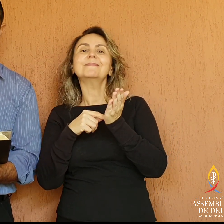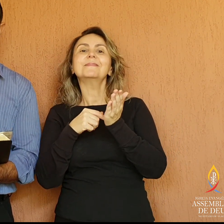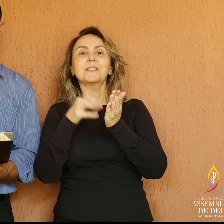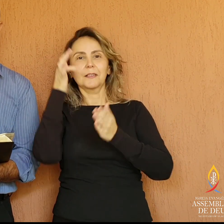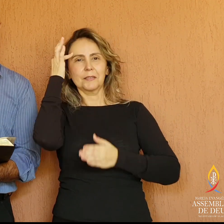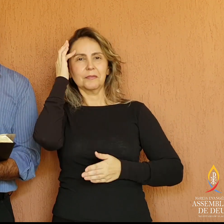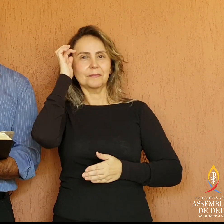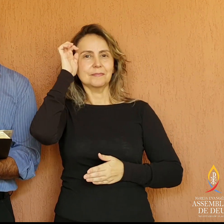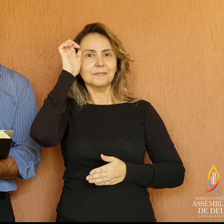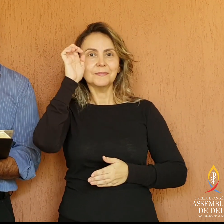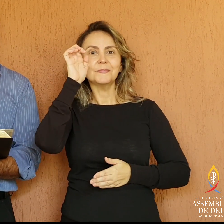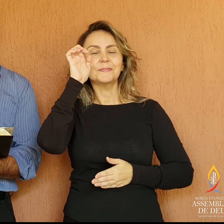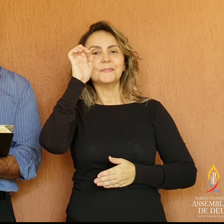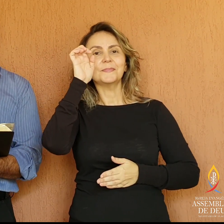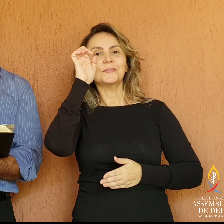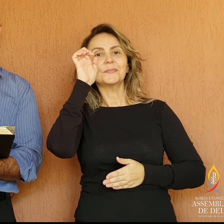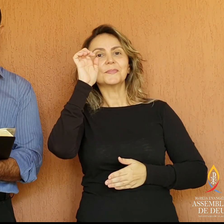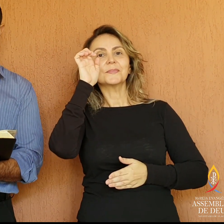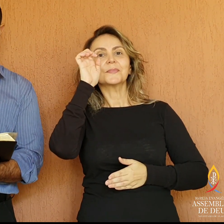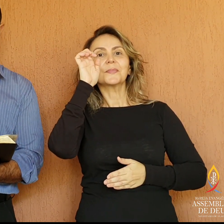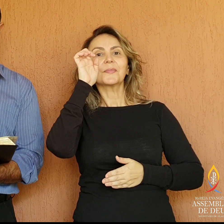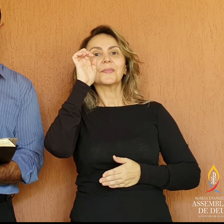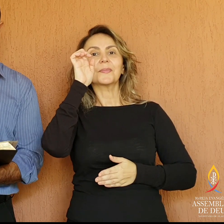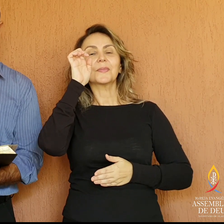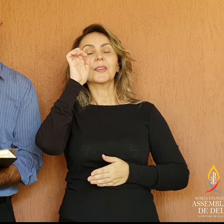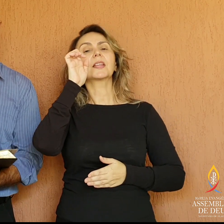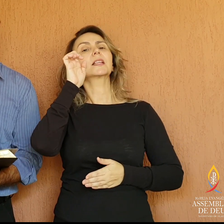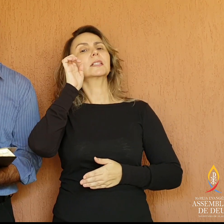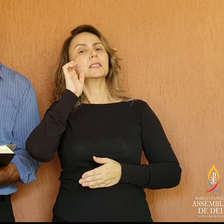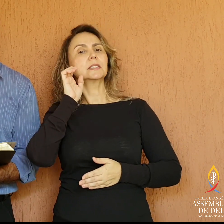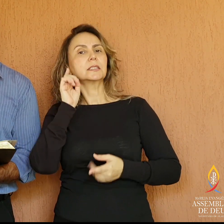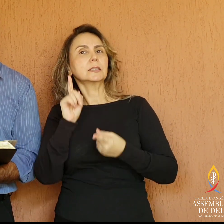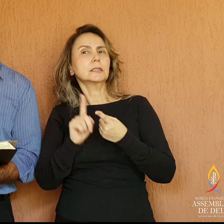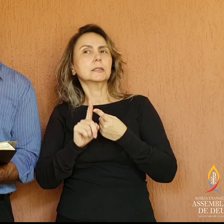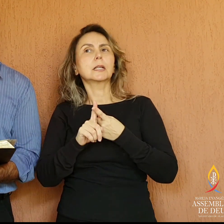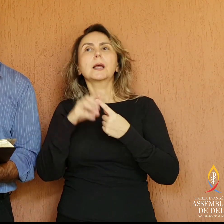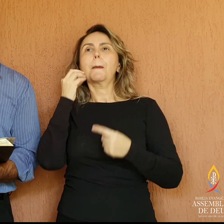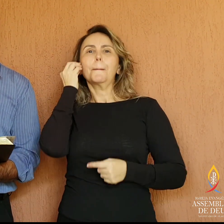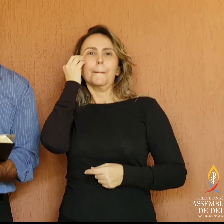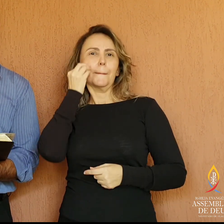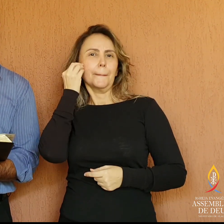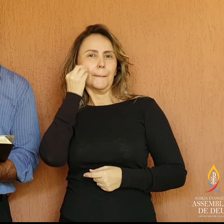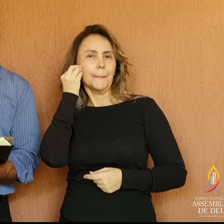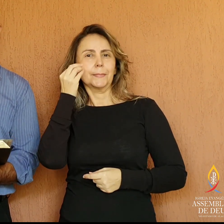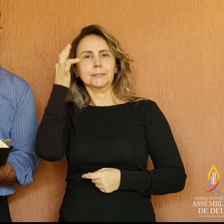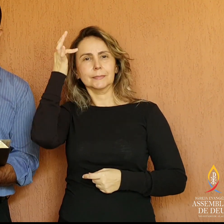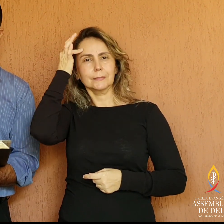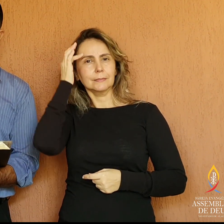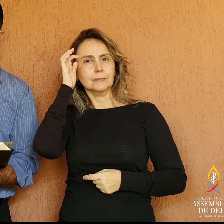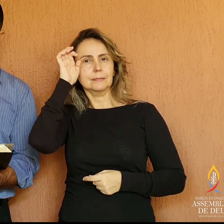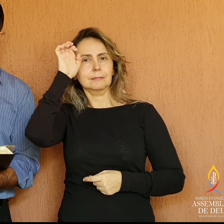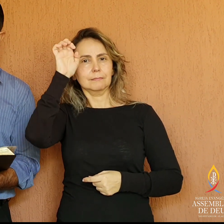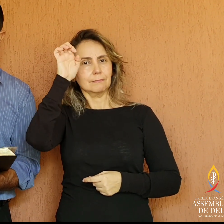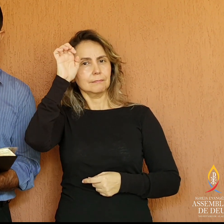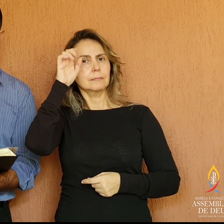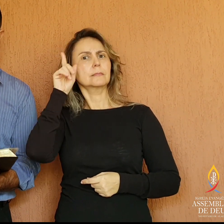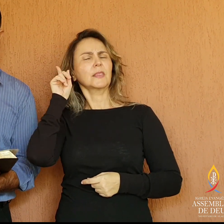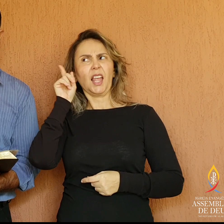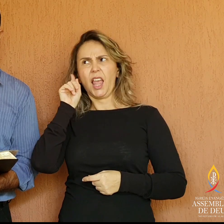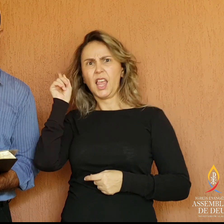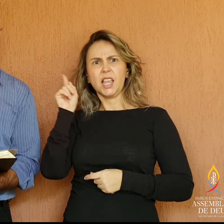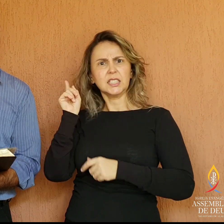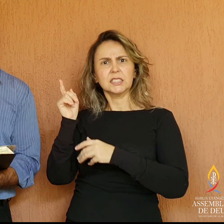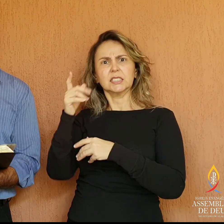fé, e que eles participaram, vivenciaram a fé, eles são exemplos